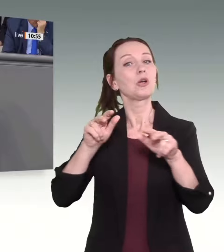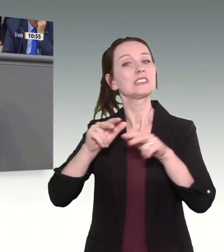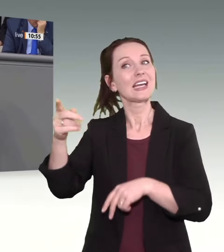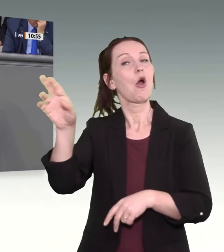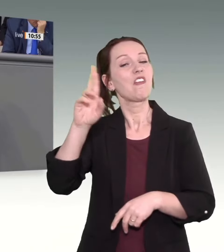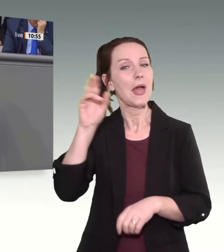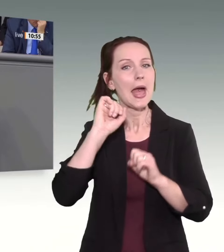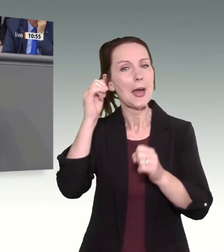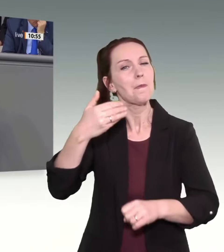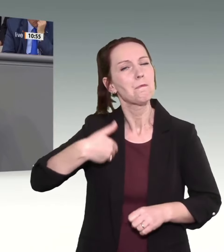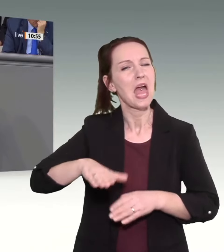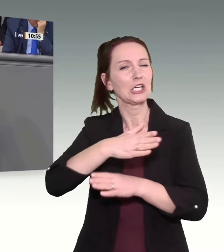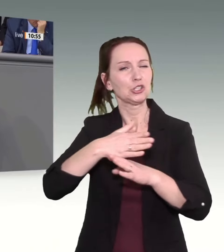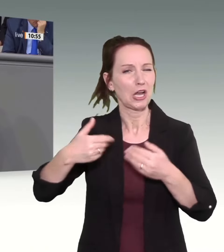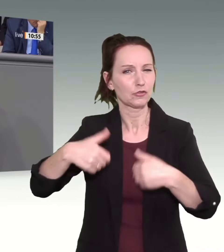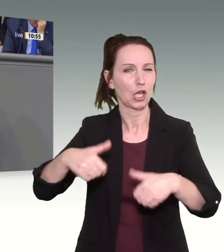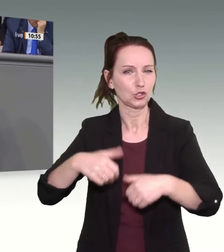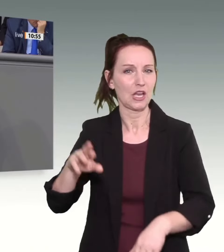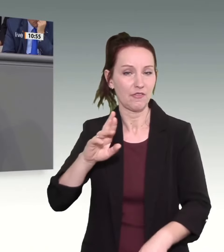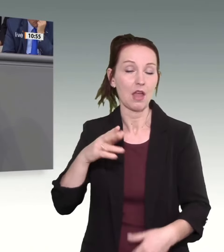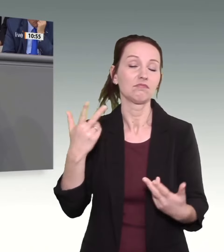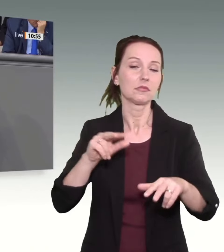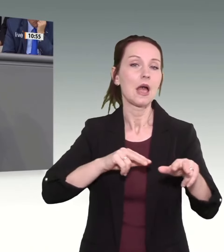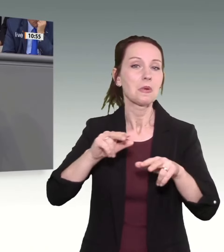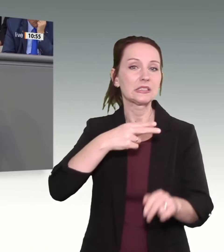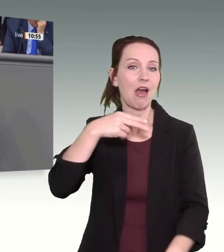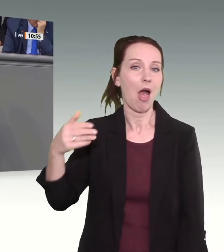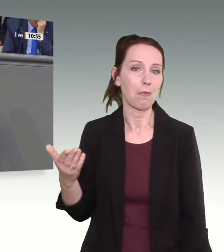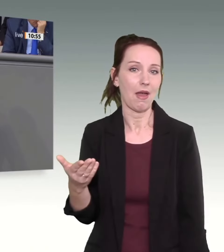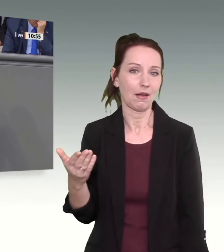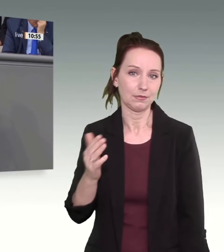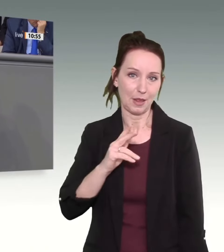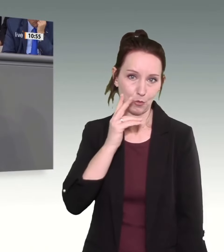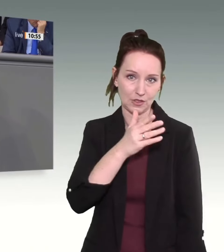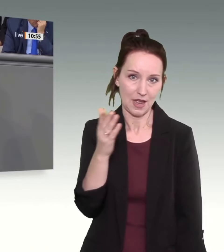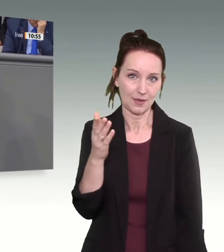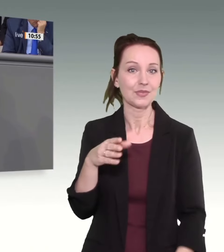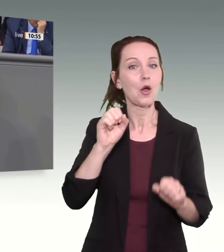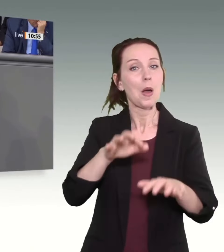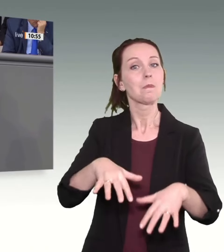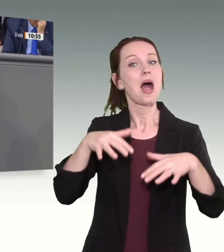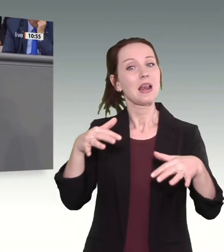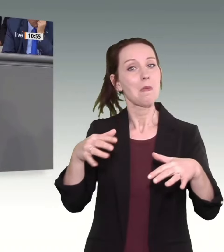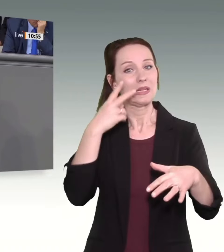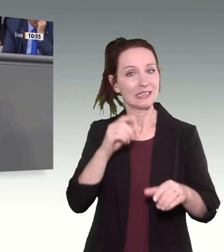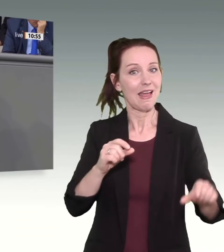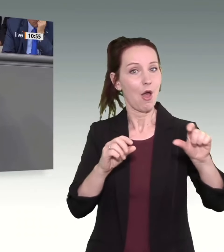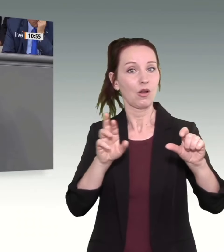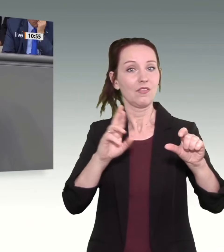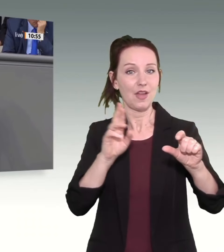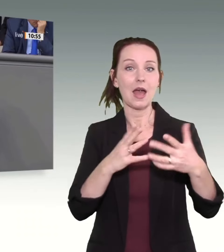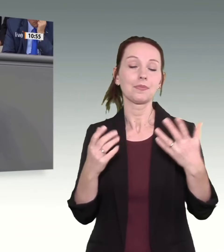hat im Parlament entsprechend für die Erhöhung beigegangen? Das war die links-grüne Mehrheit im Parlament, immer europäisch, meine Damen und Herren.